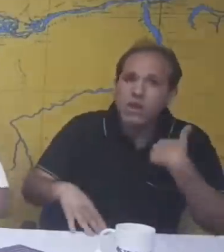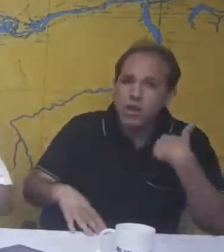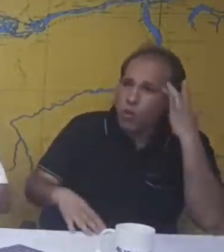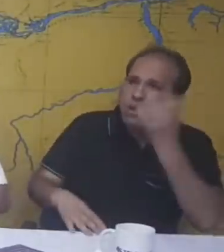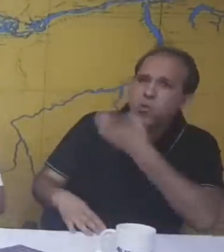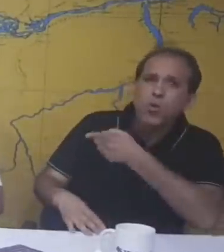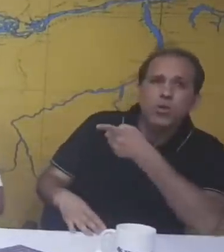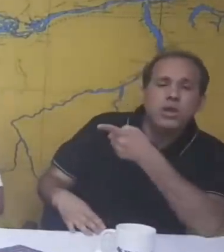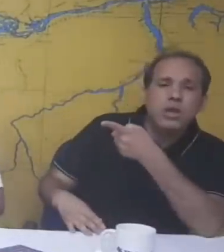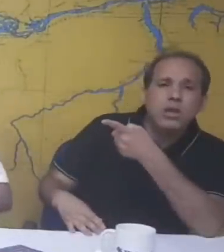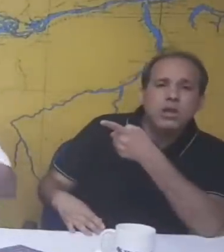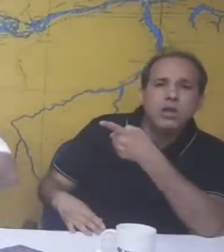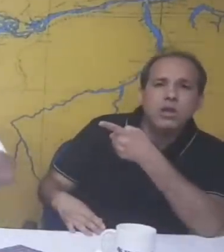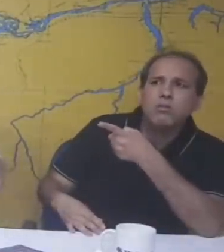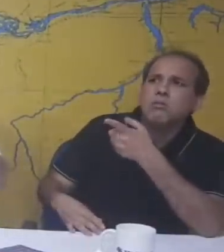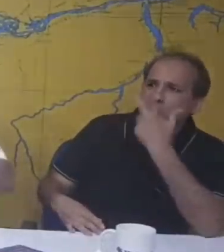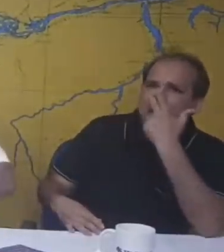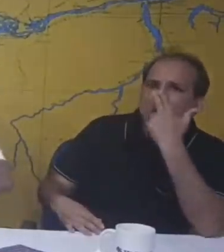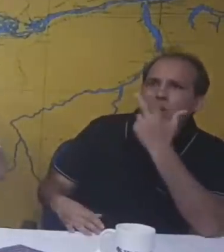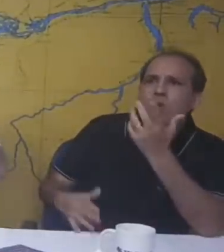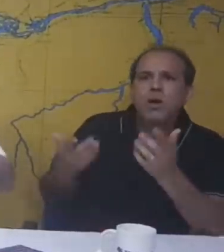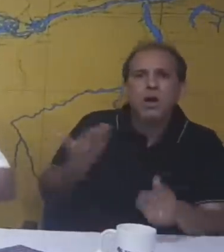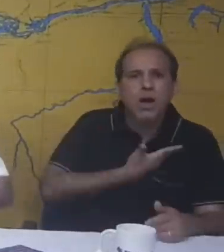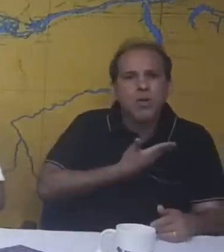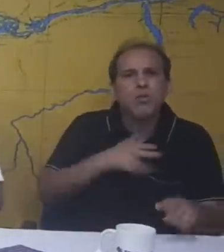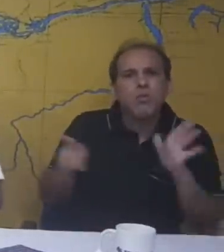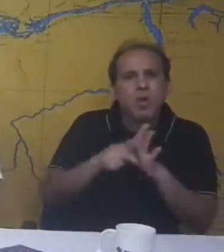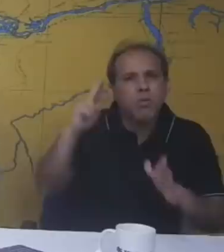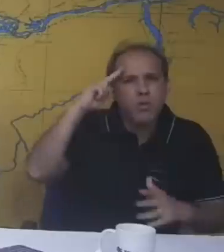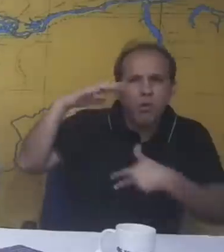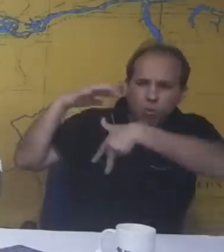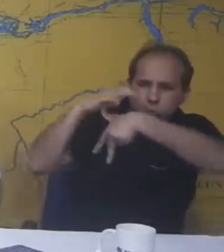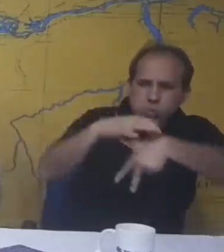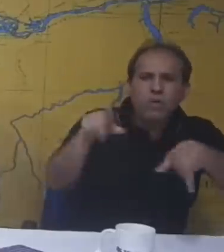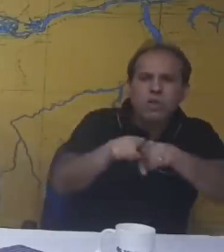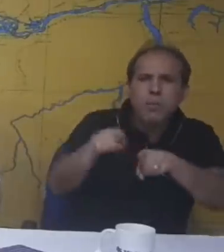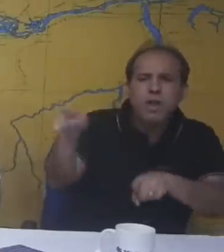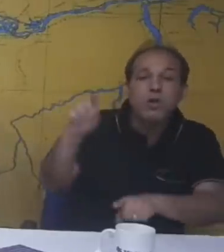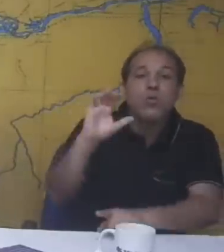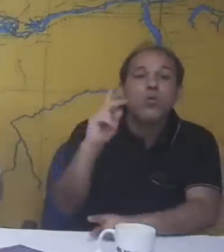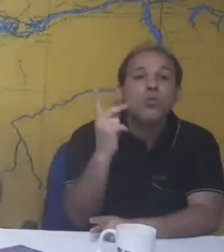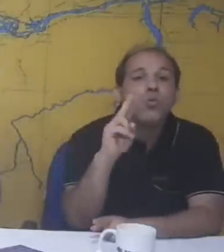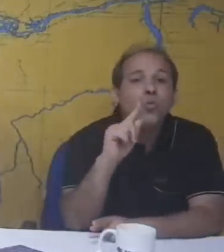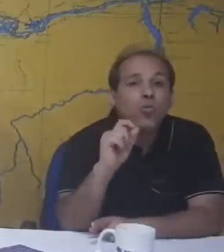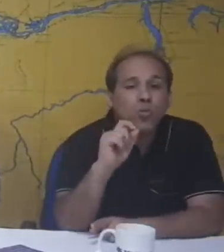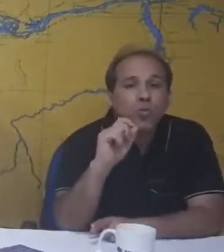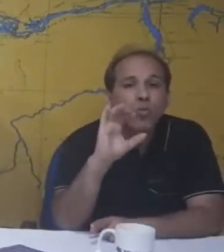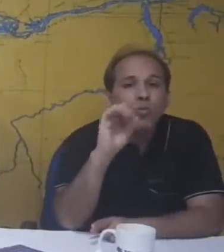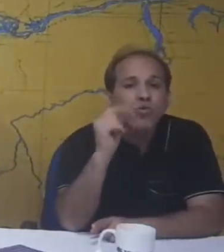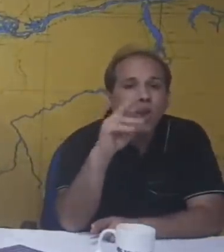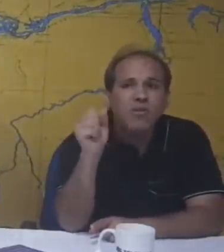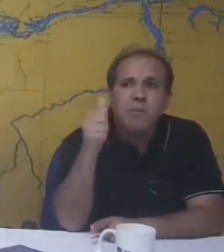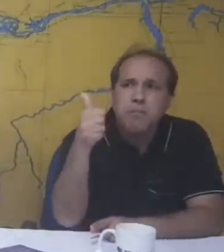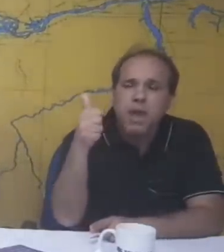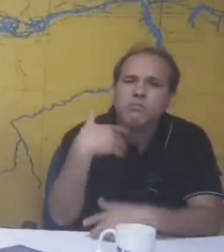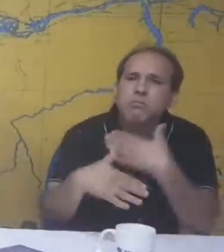uma coisa maravilhosa. Um colega, coronel do exército, paraquedista, fez lá sua campanha, achei que estava bem, né?